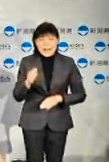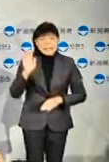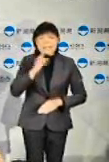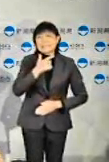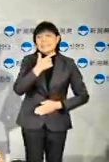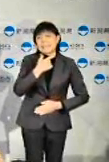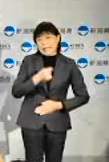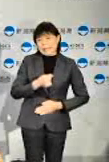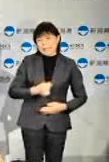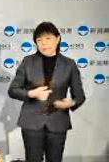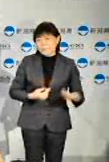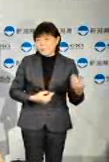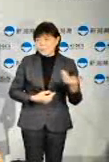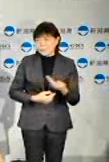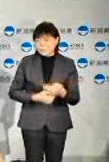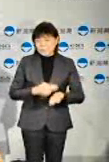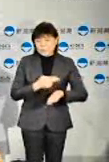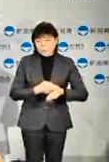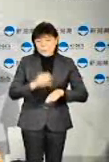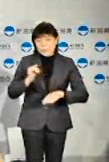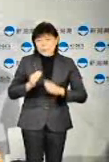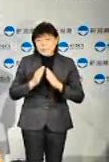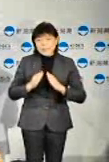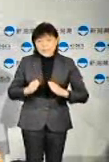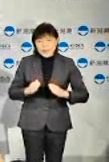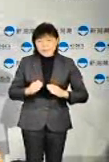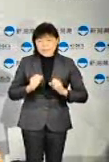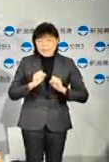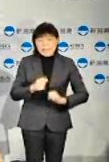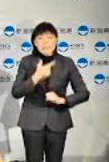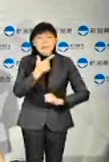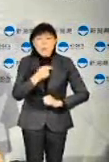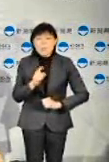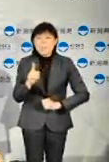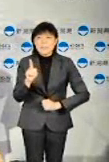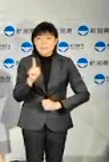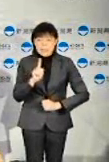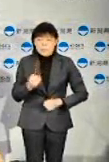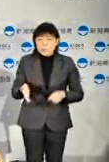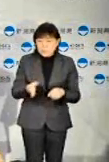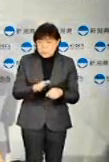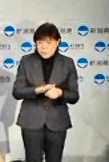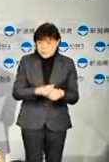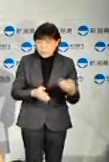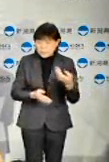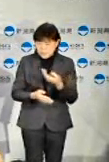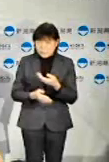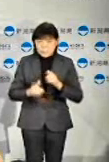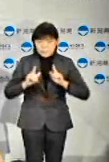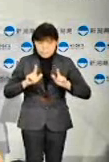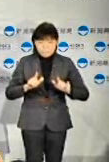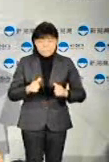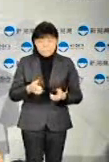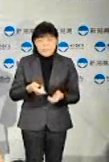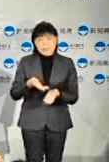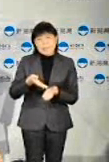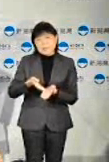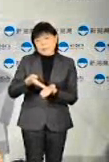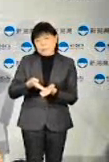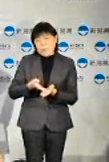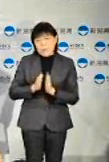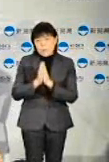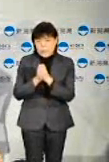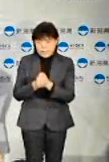技術委員会でどんなことを確認してもらいたいかということも含めて、これからということでしょうか。 そうですね、説明をお願いすることになると思い